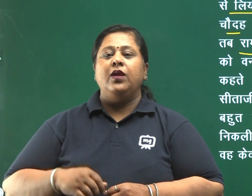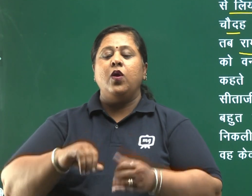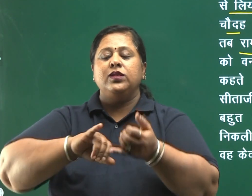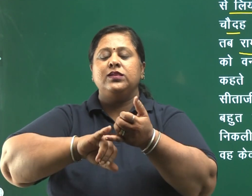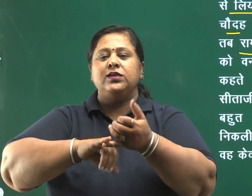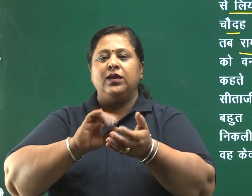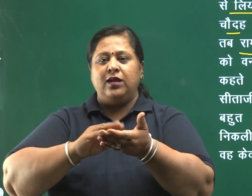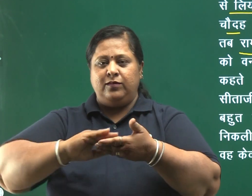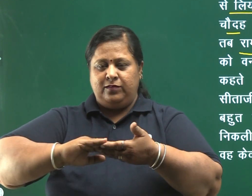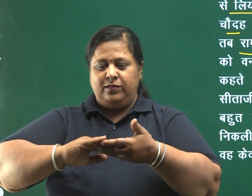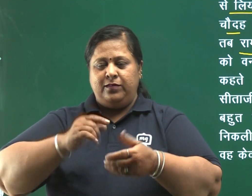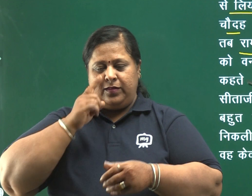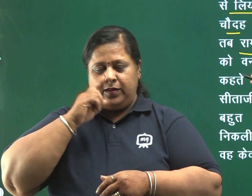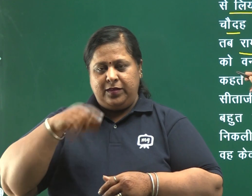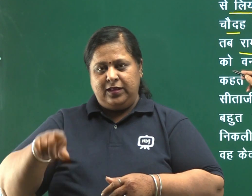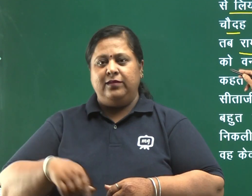और सीता जी